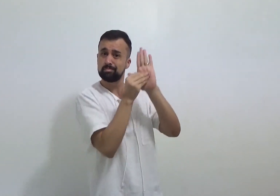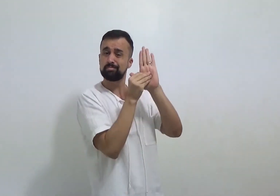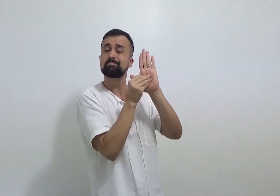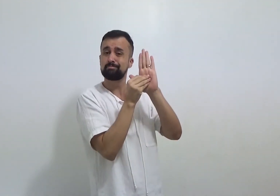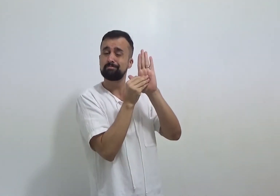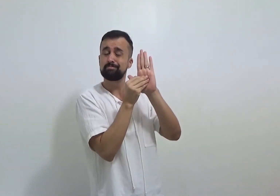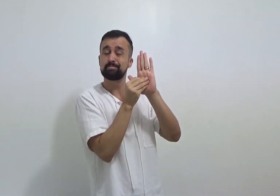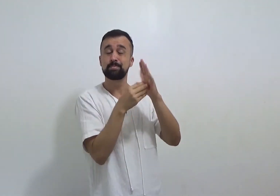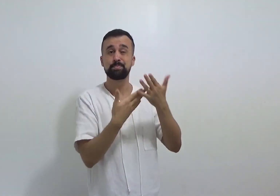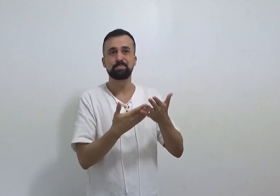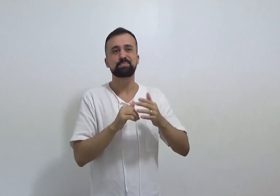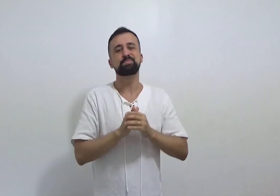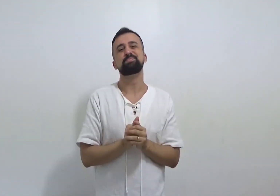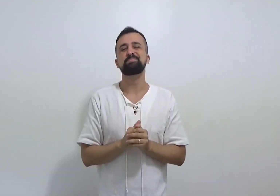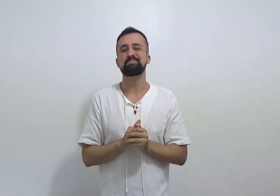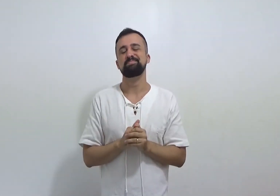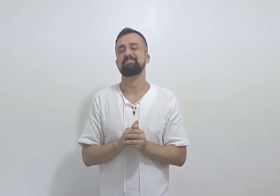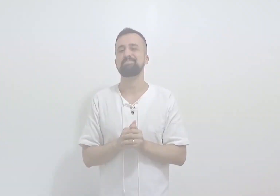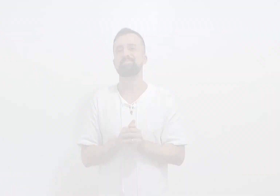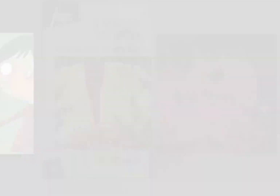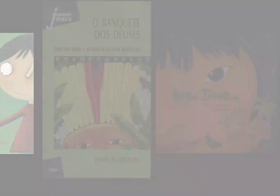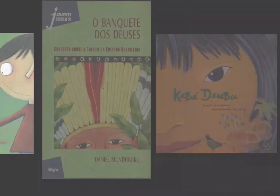Livros, contos.